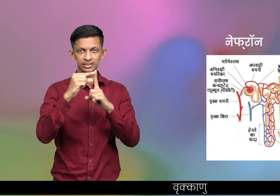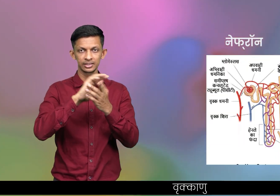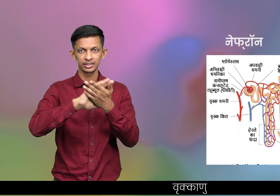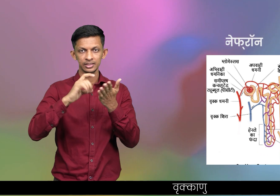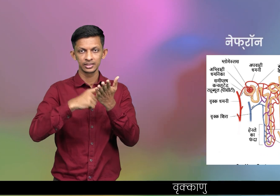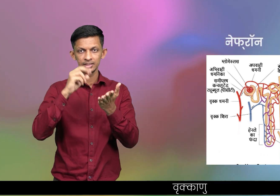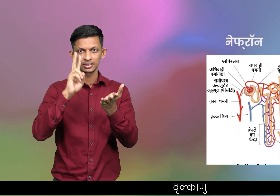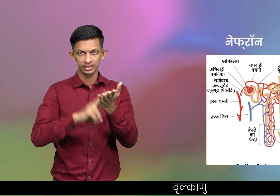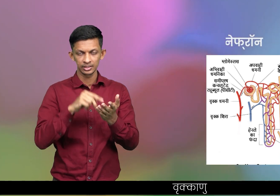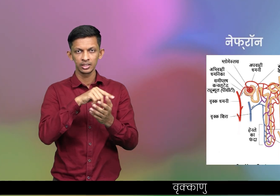वृक्काणु,